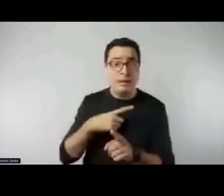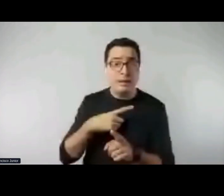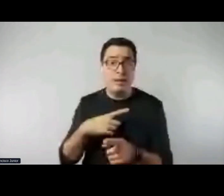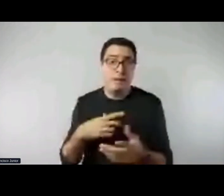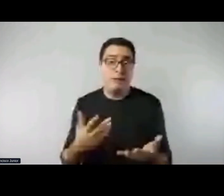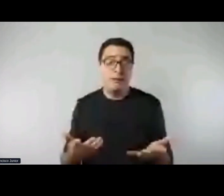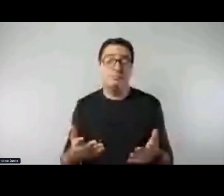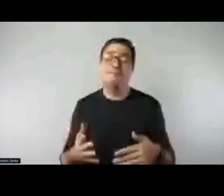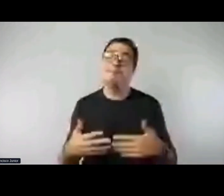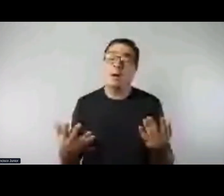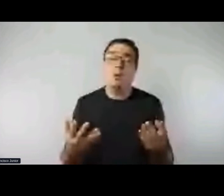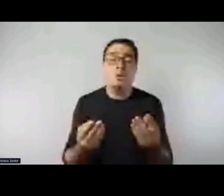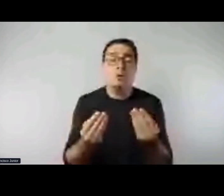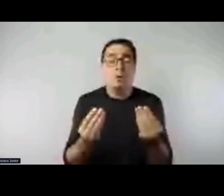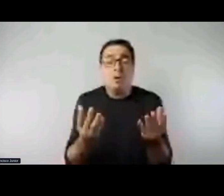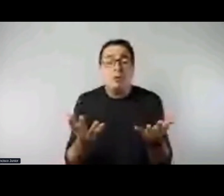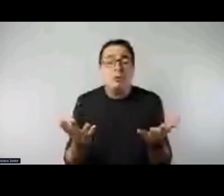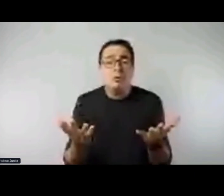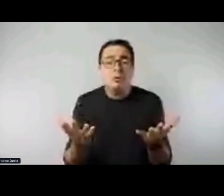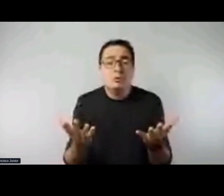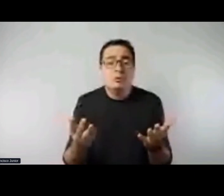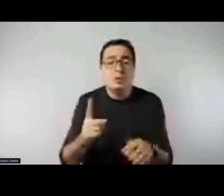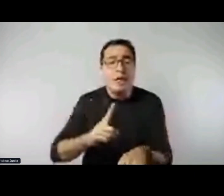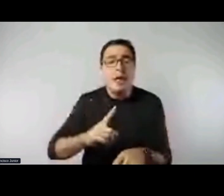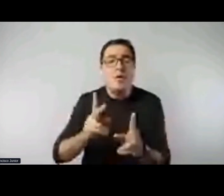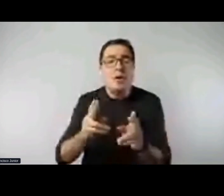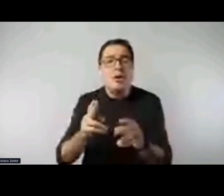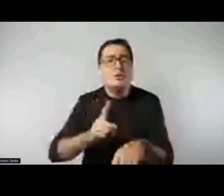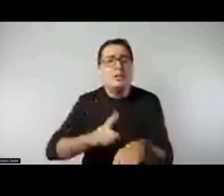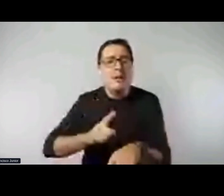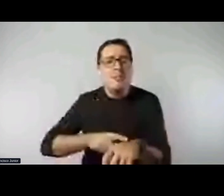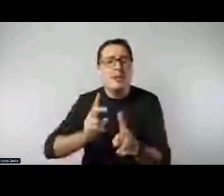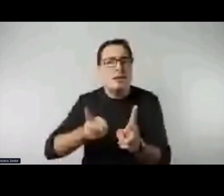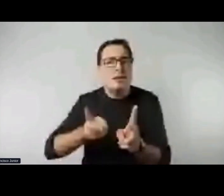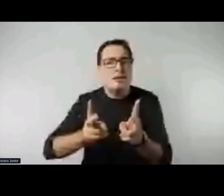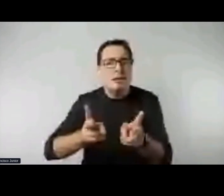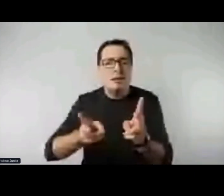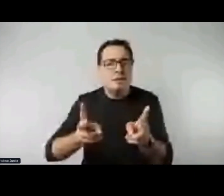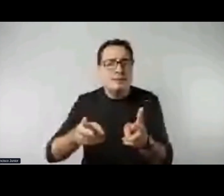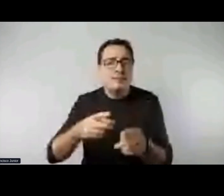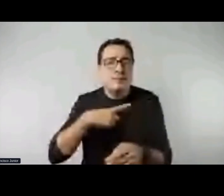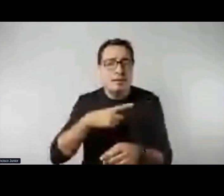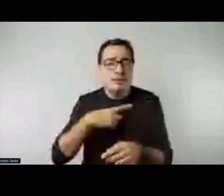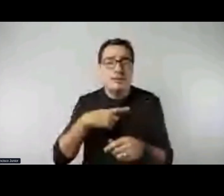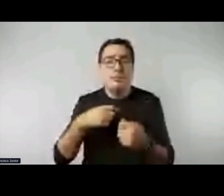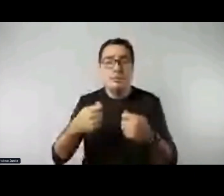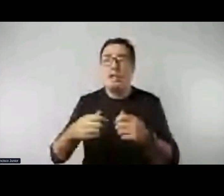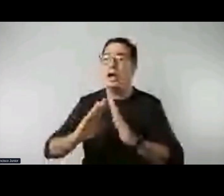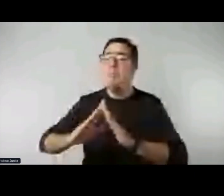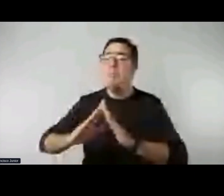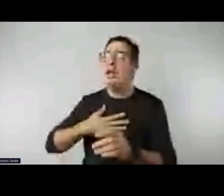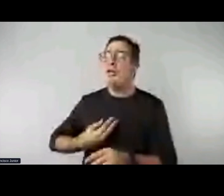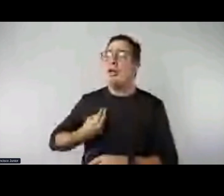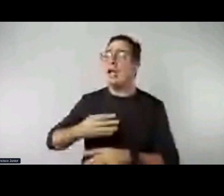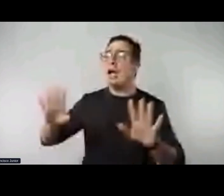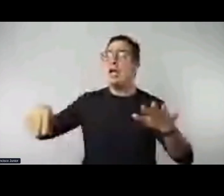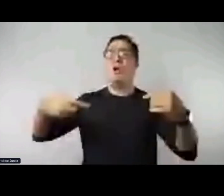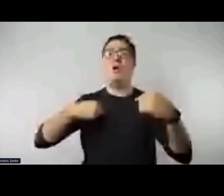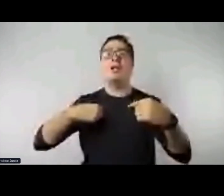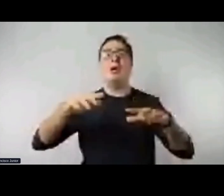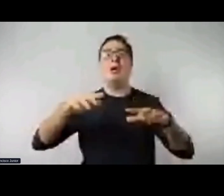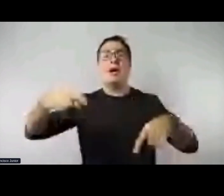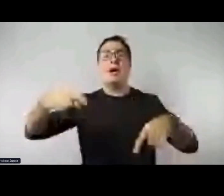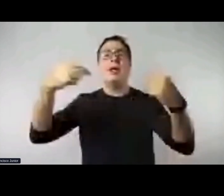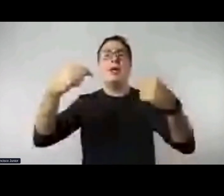é como se a todo momento a gente tivesse que pedir para existir. E ainda a gente